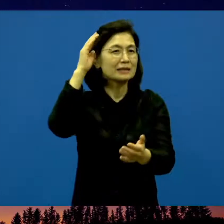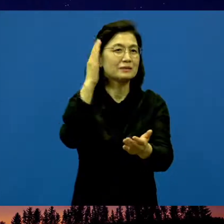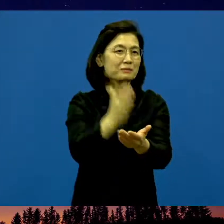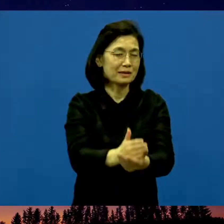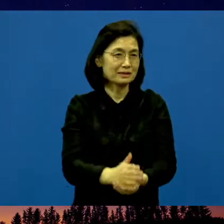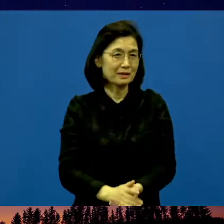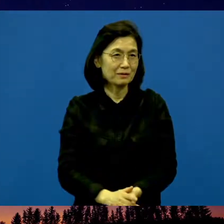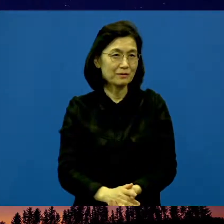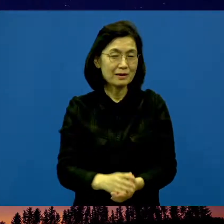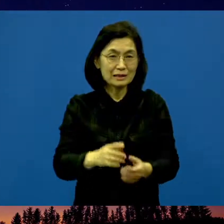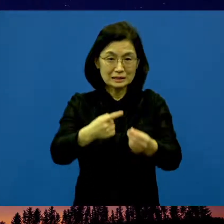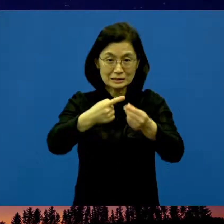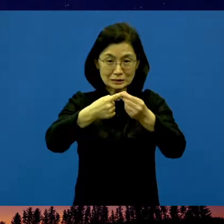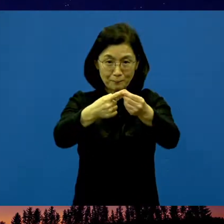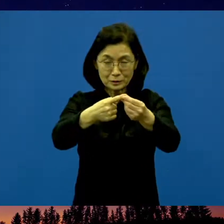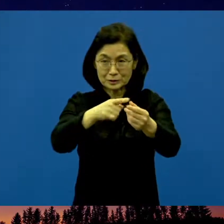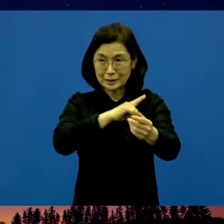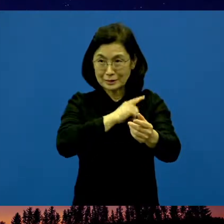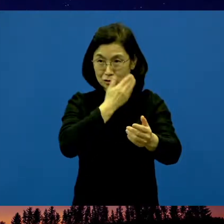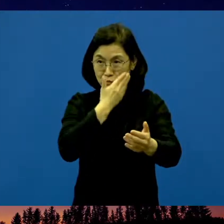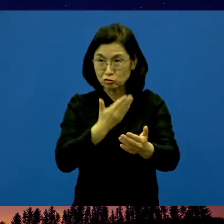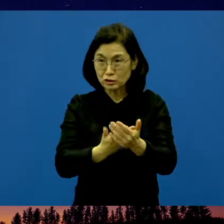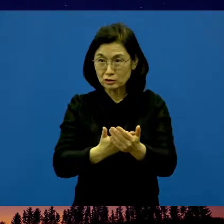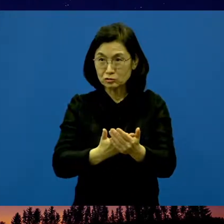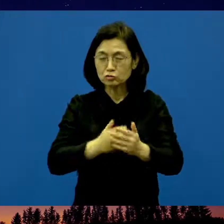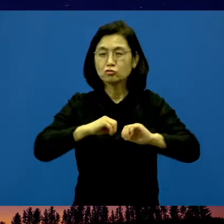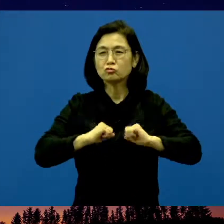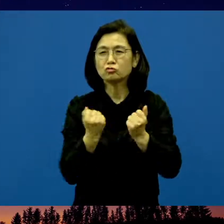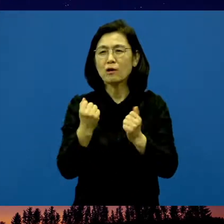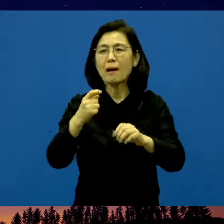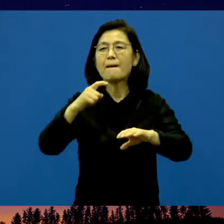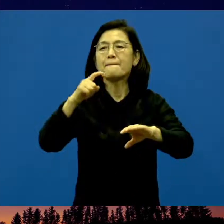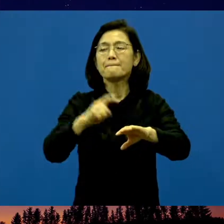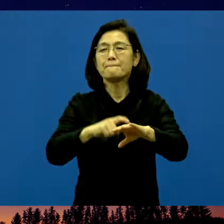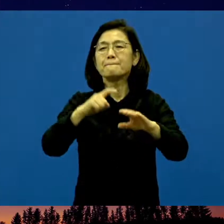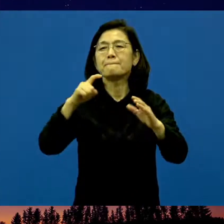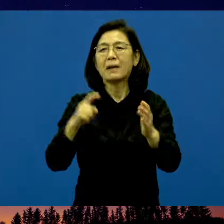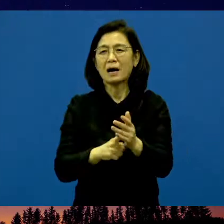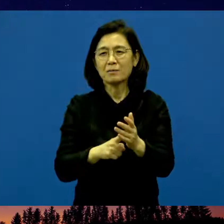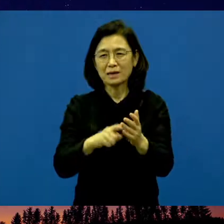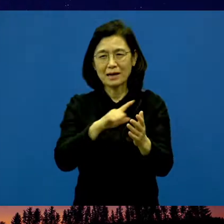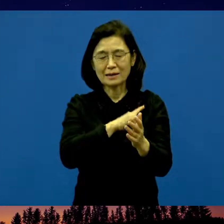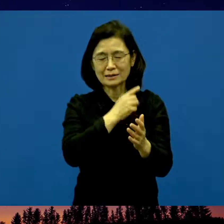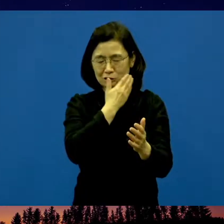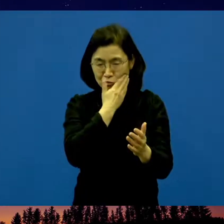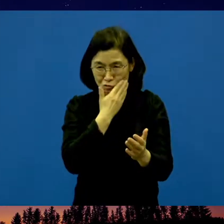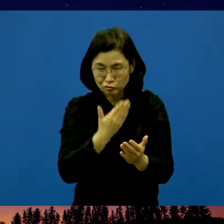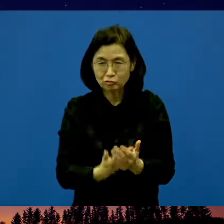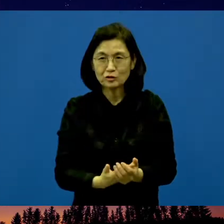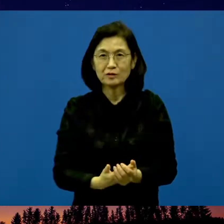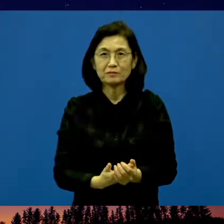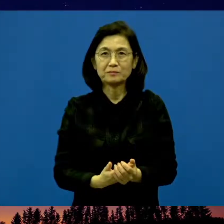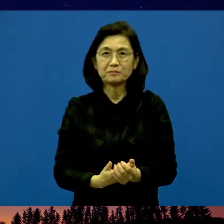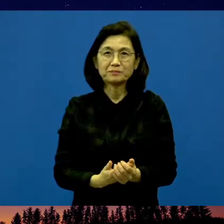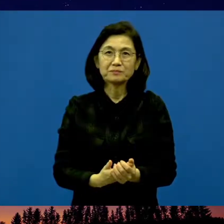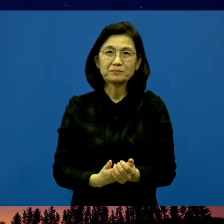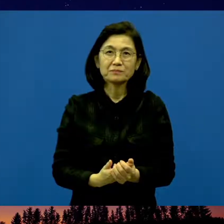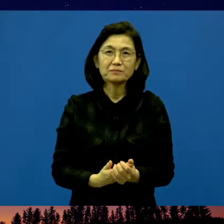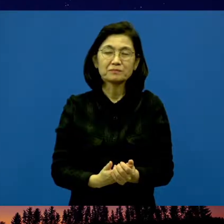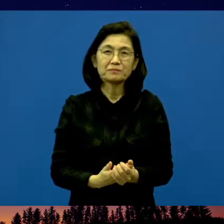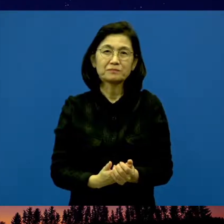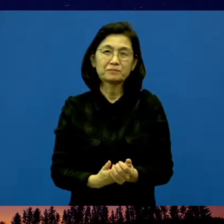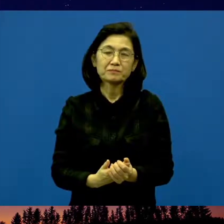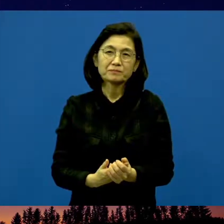우리에게 먼저 있어야 돼요. 여러분, 순종이란 뭘까요? 그러면 주님이 일하시고 할 때 나를 온전히